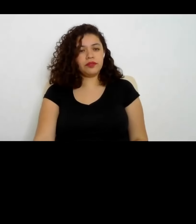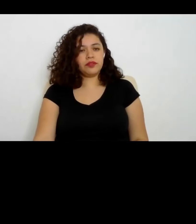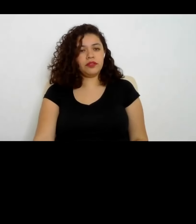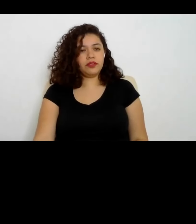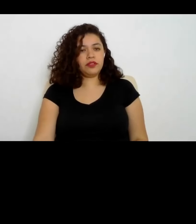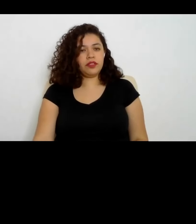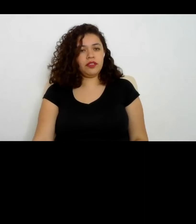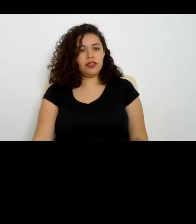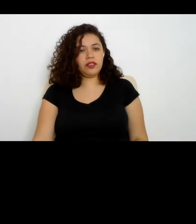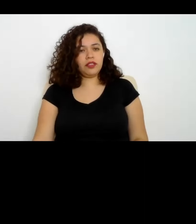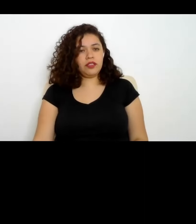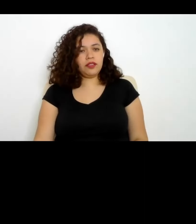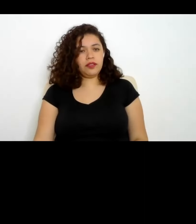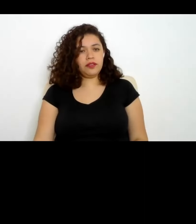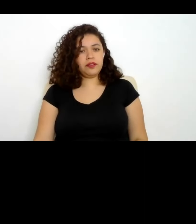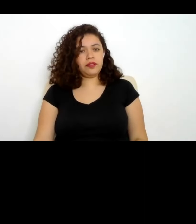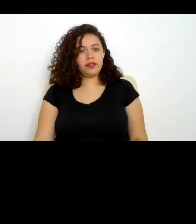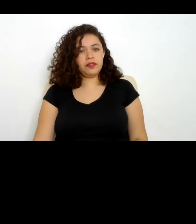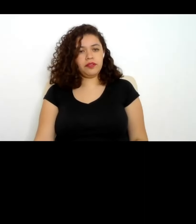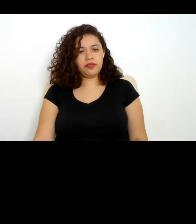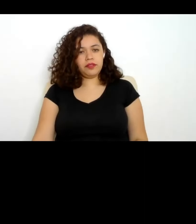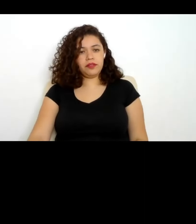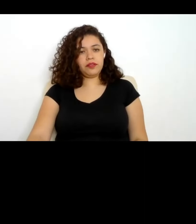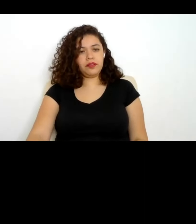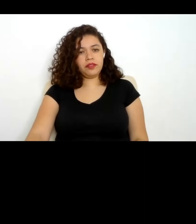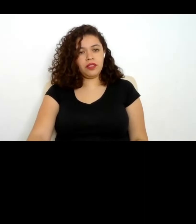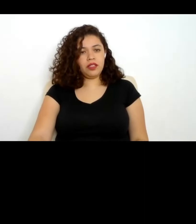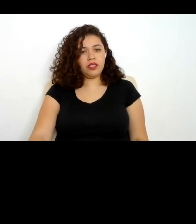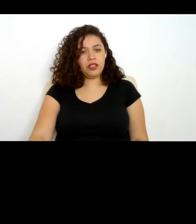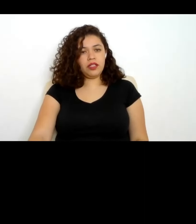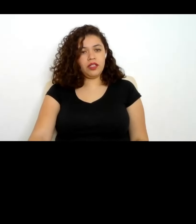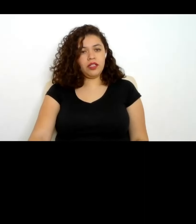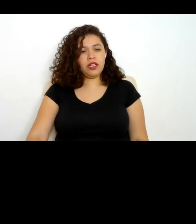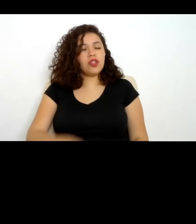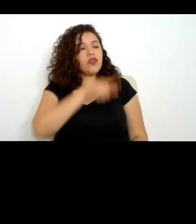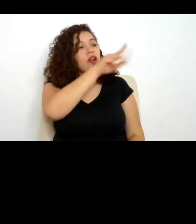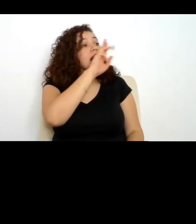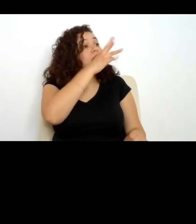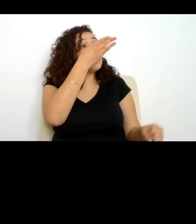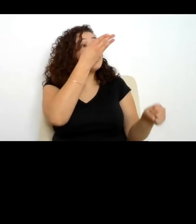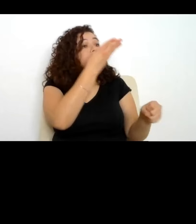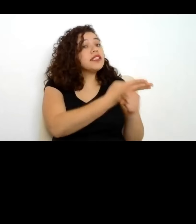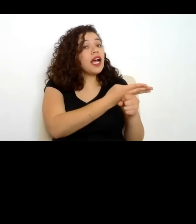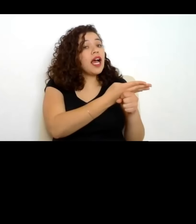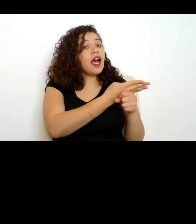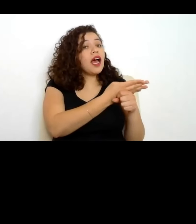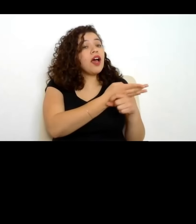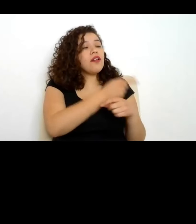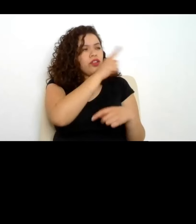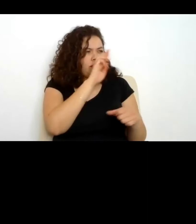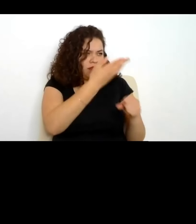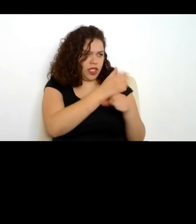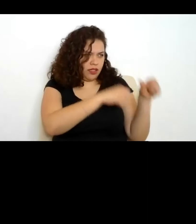responsable al encargado de la manera en que va a tratar esos datos. O sea, lo hago responsable no en el sentido de que ahora va a ser el responsable